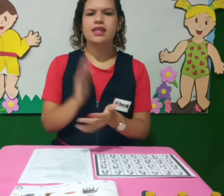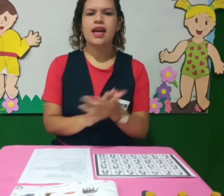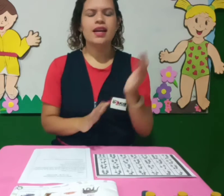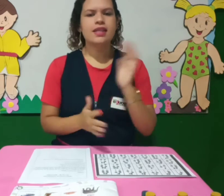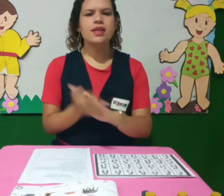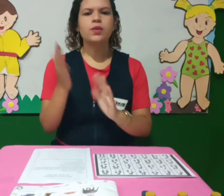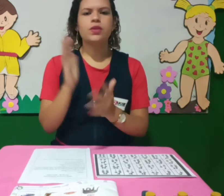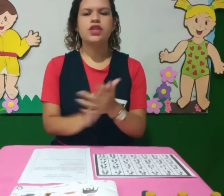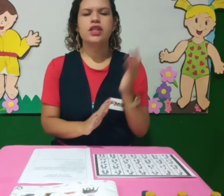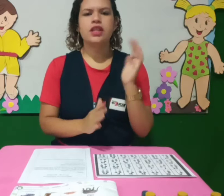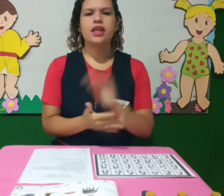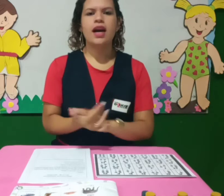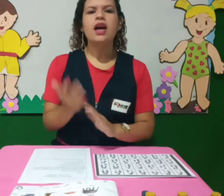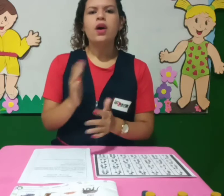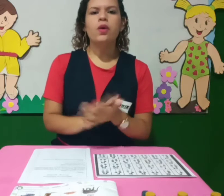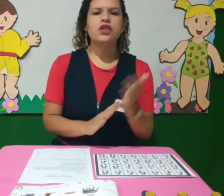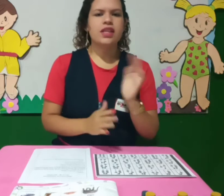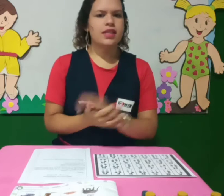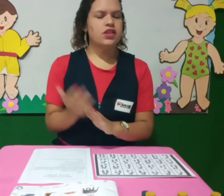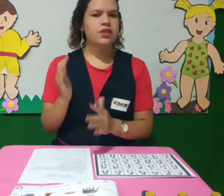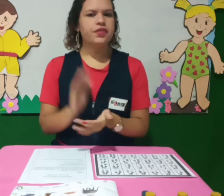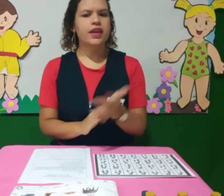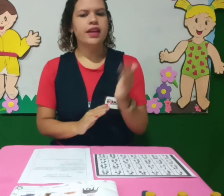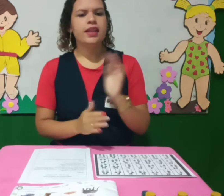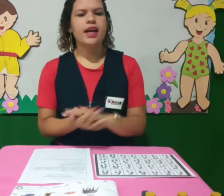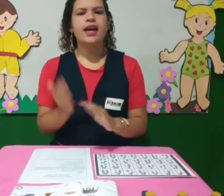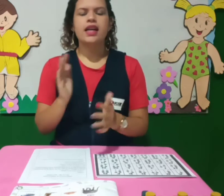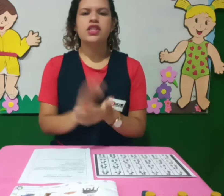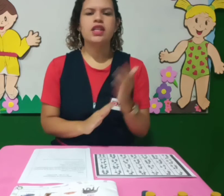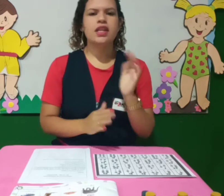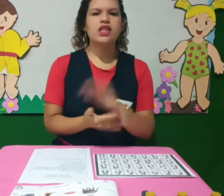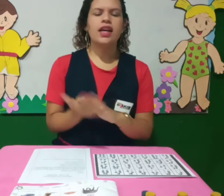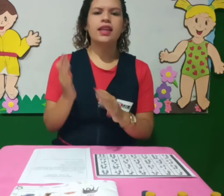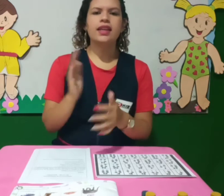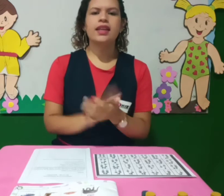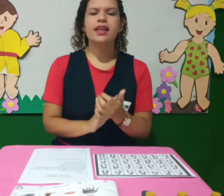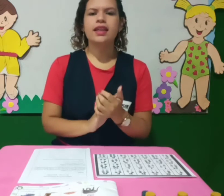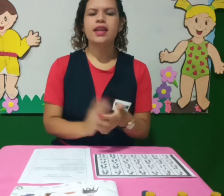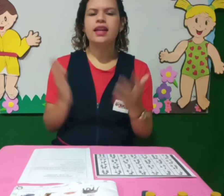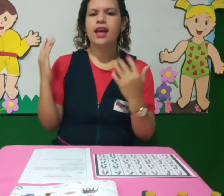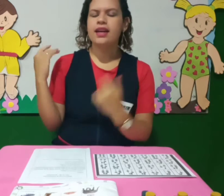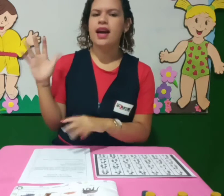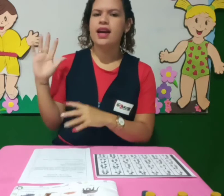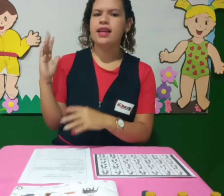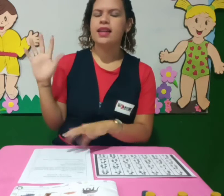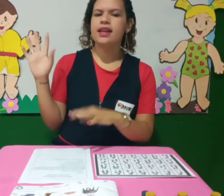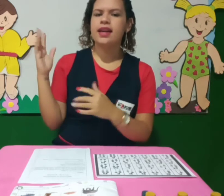a canção do dia. Hoje é sexta-feira, é dia de alegria. Laiá,